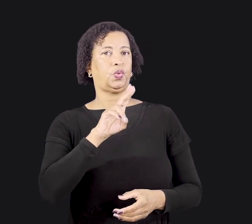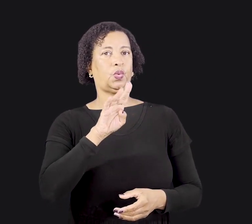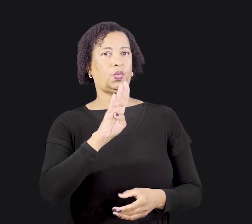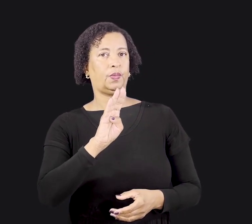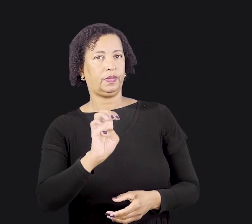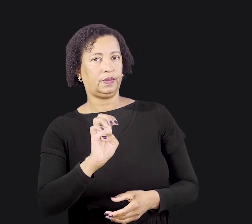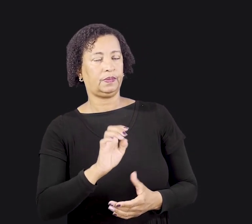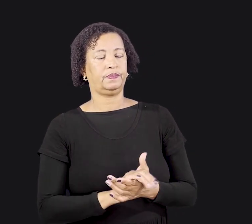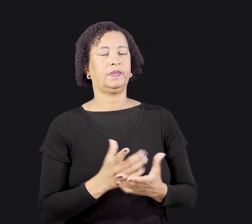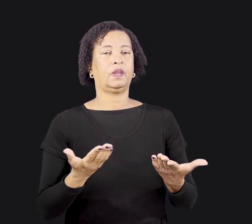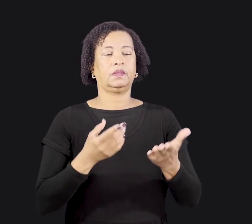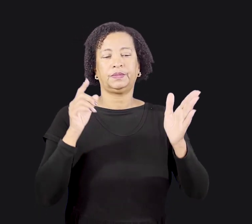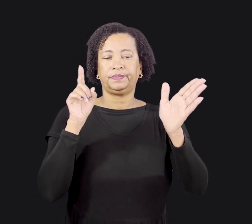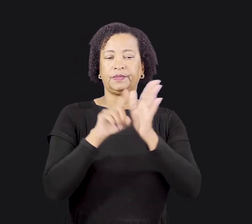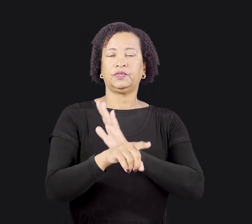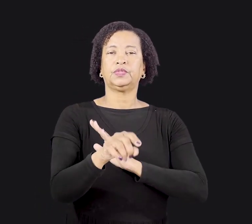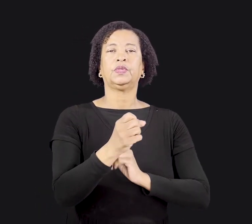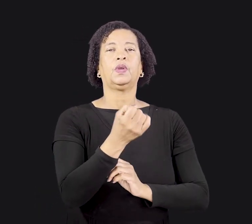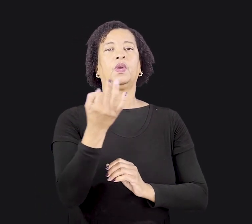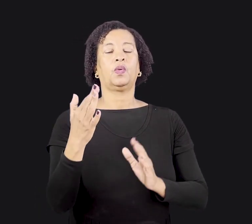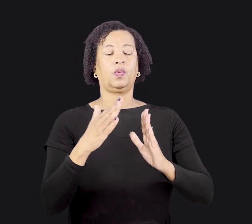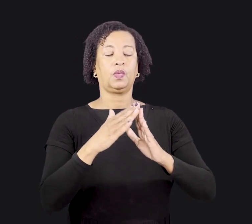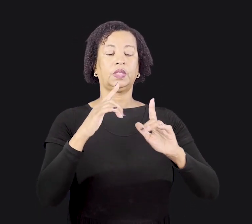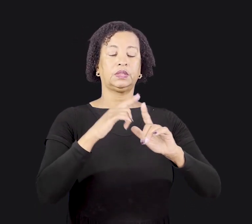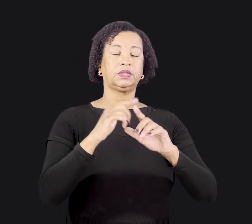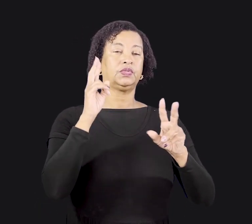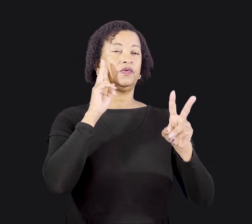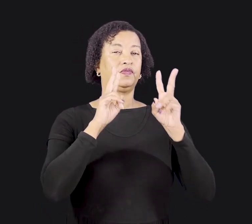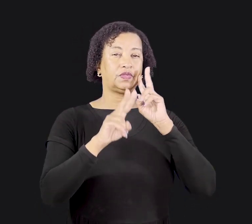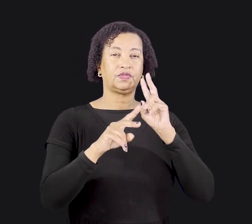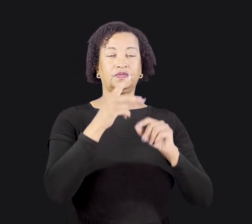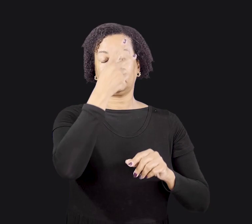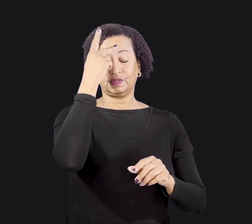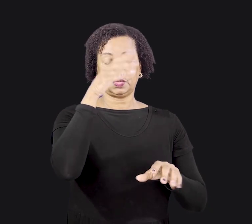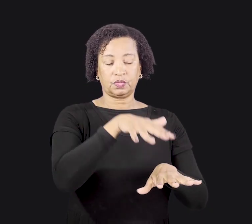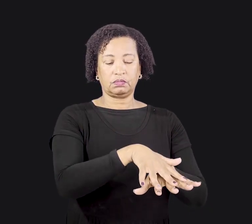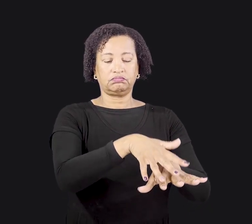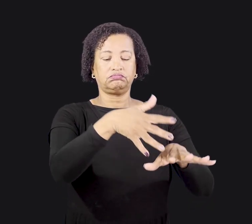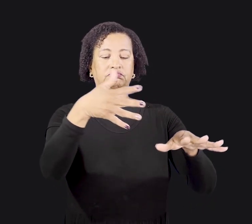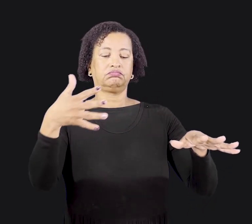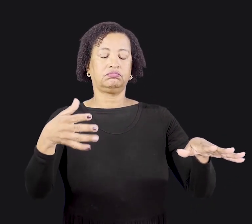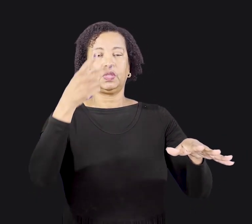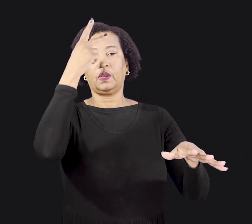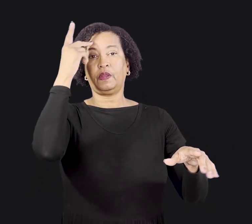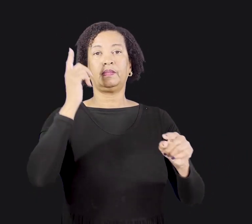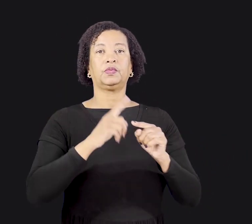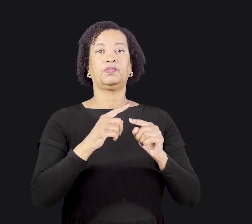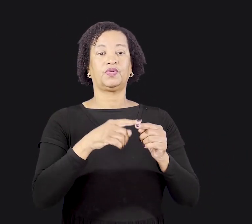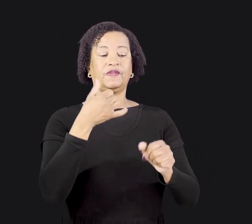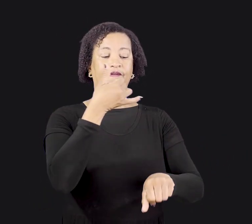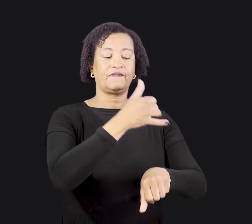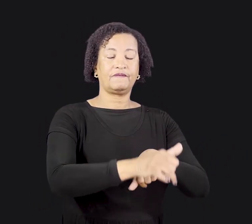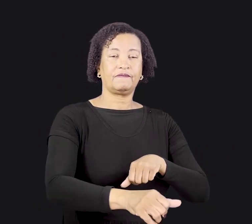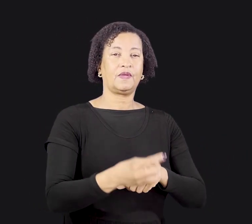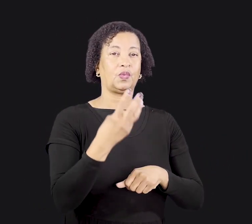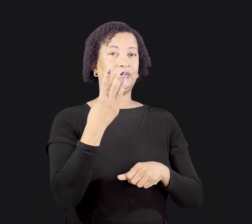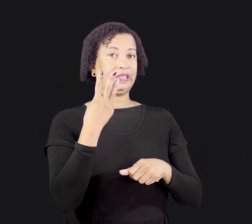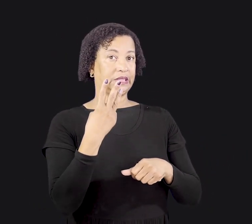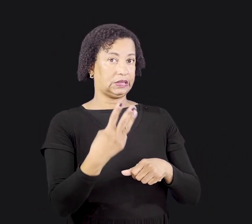pergunto a vocês: quantas igrejas você já viu que excluem alguém do hall de membros por faltar a 3 cultos seguidos, hein?